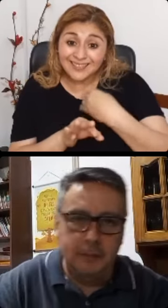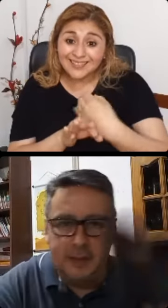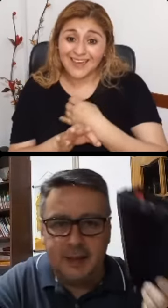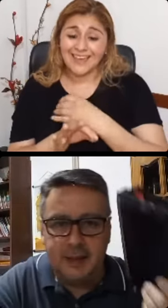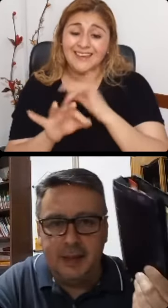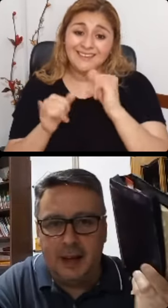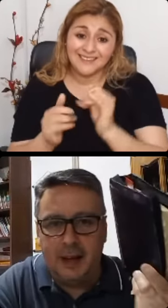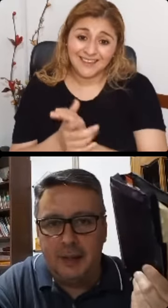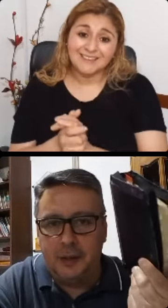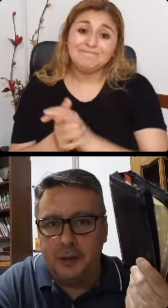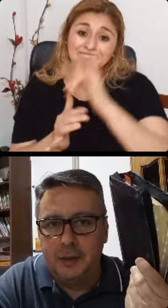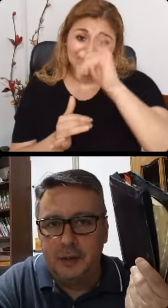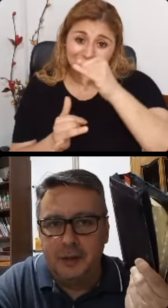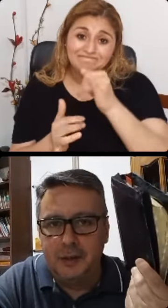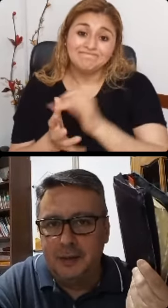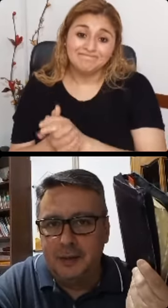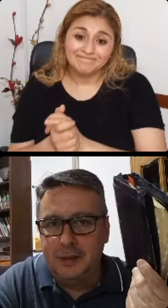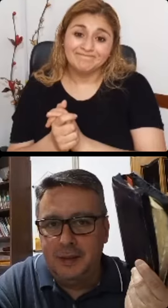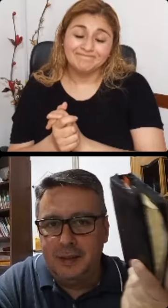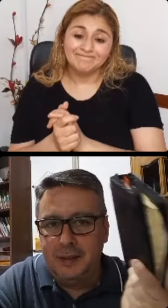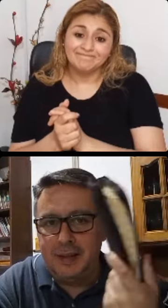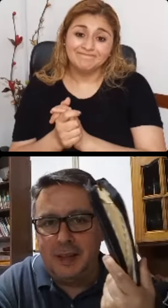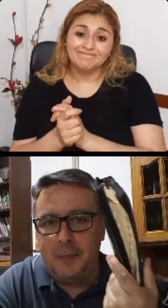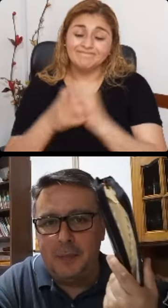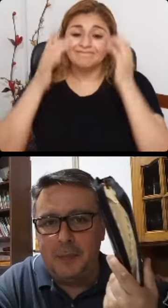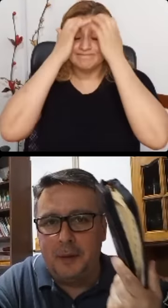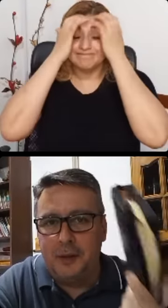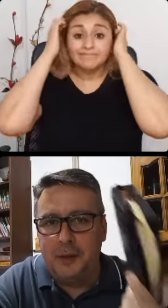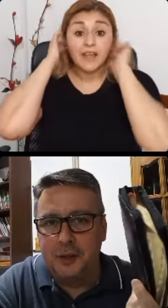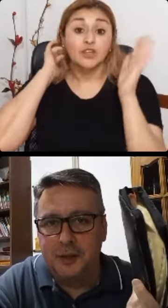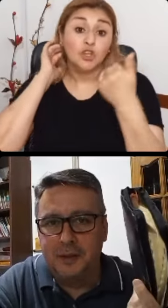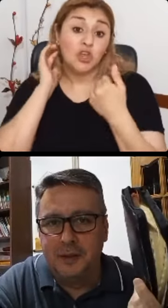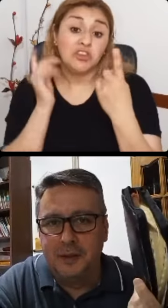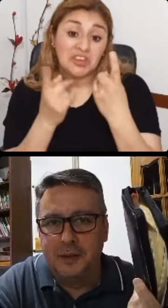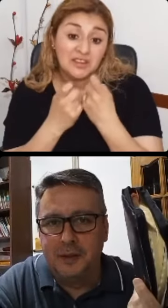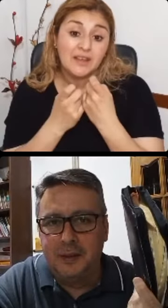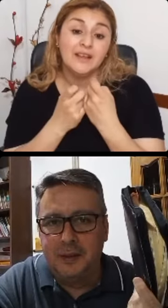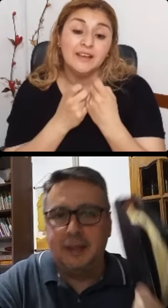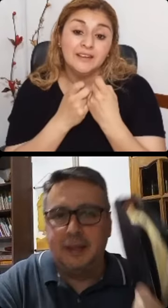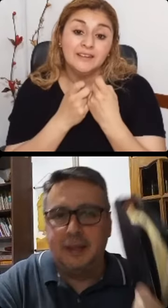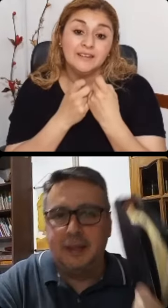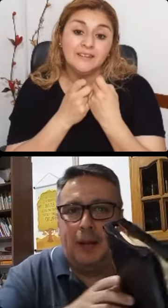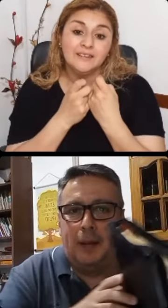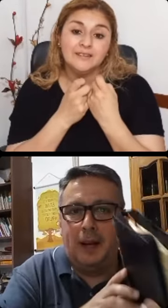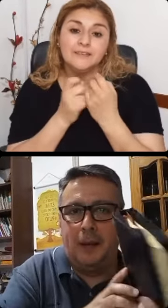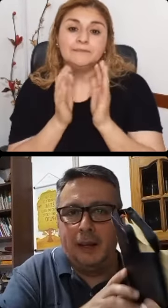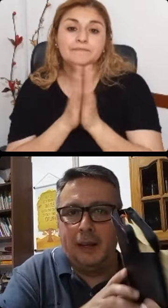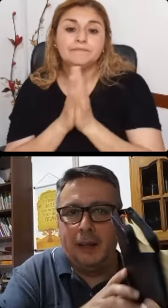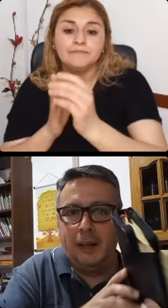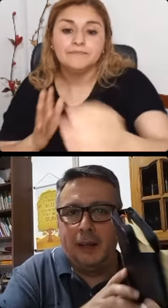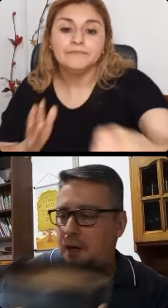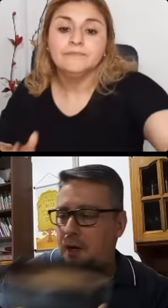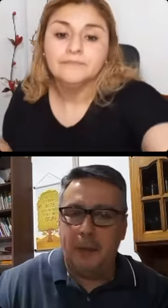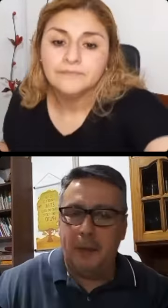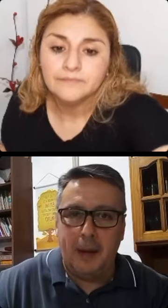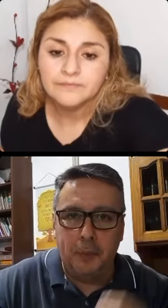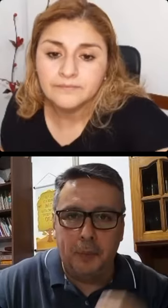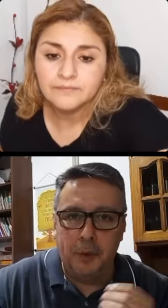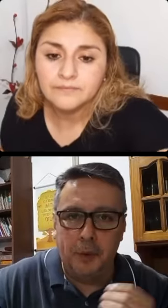necesita esto necesita la palabra de Dios necesitamos la palabra de Dios